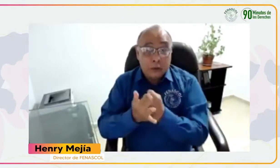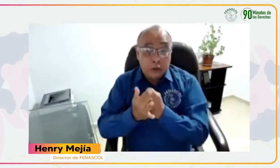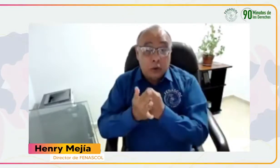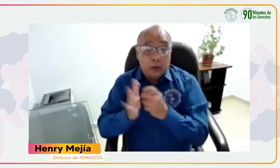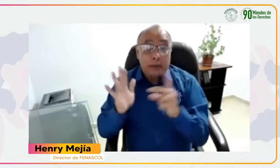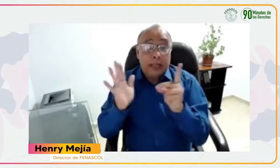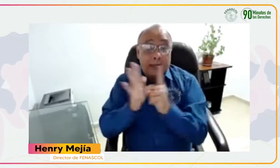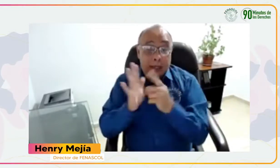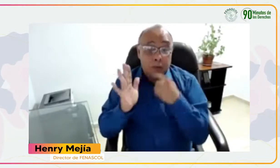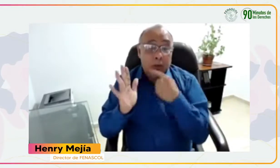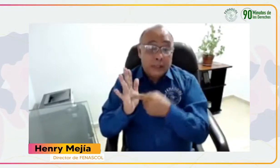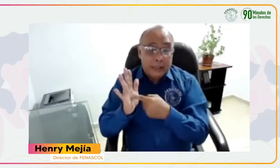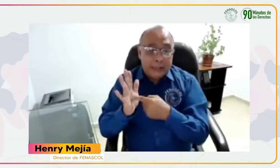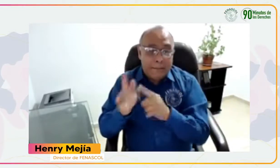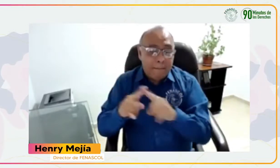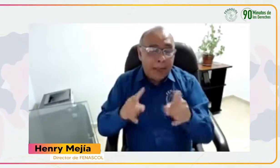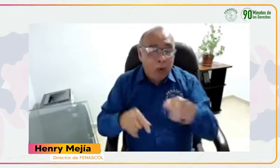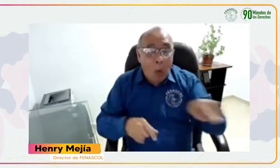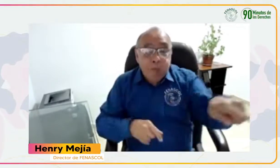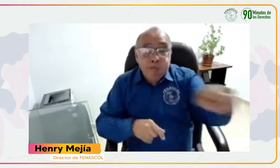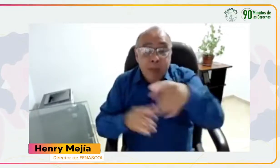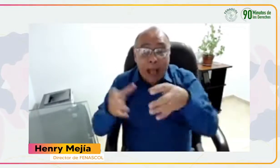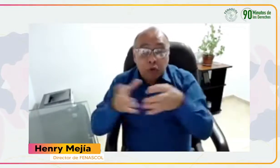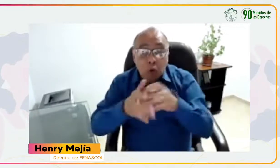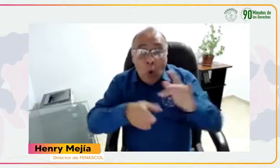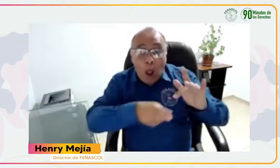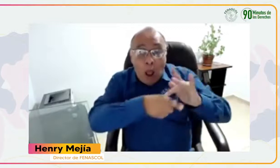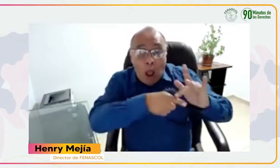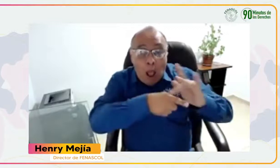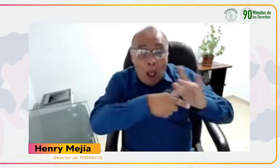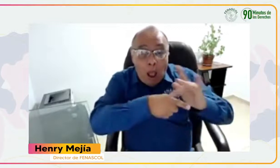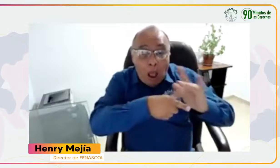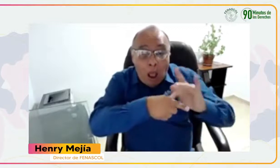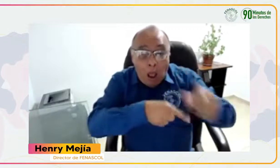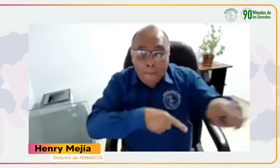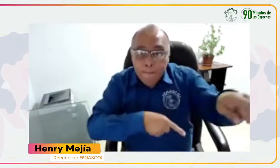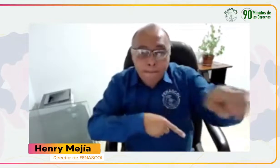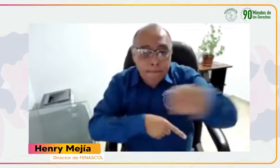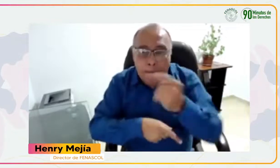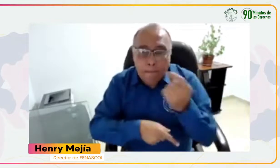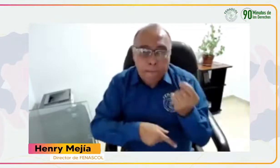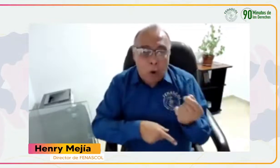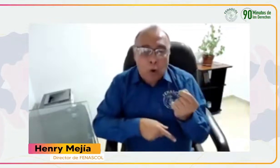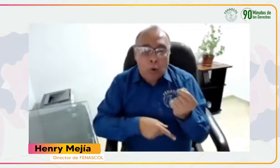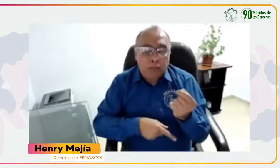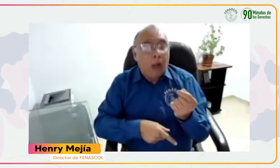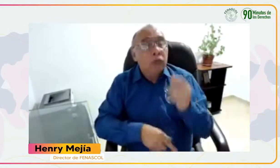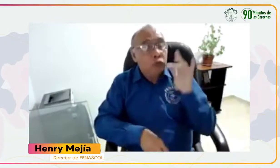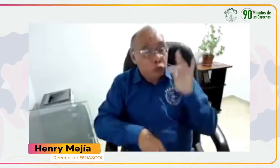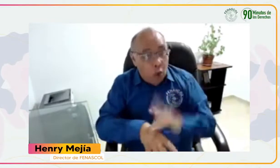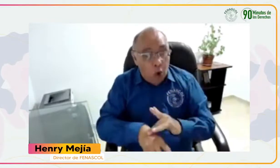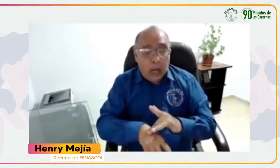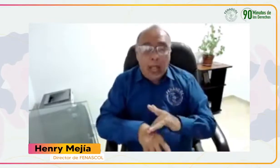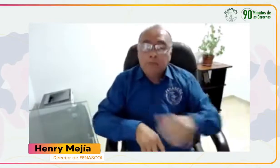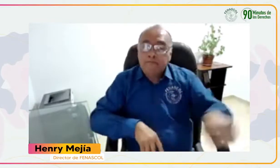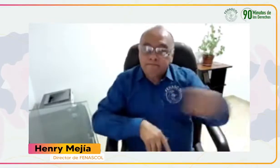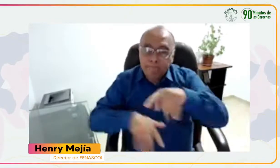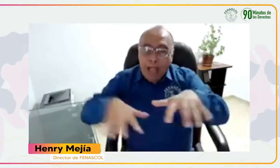sean cinco, ¿no? Eso es obligatorio y el decreto lo dice. Sin embargo, las asociaciones no lo están llevando a cabo y es